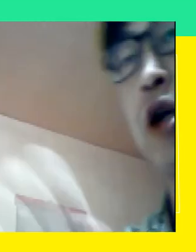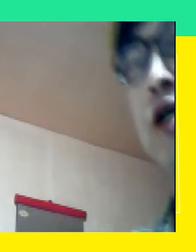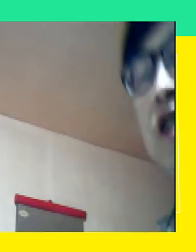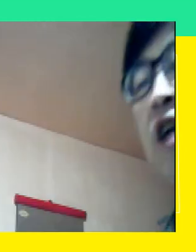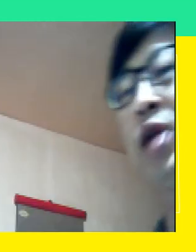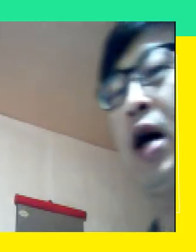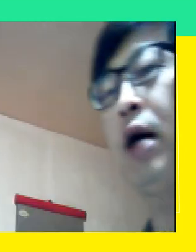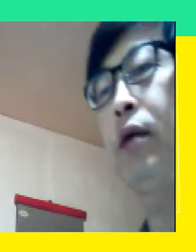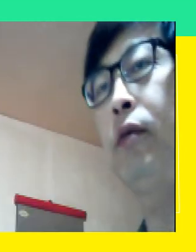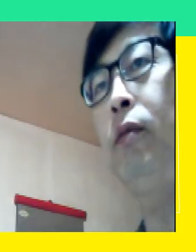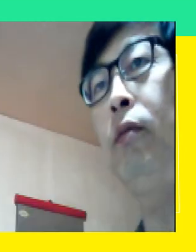이상입니다 안녕 여러분 안녕하십니까